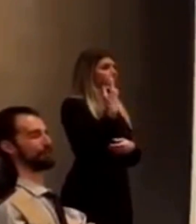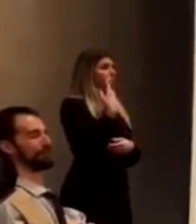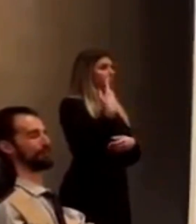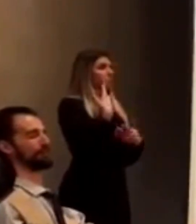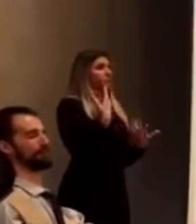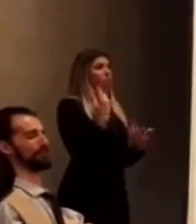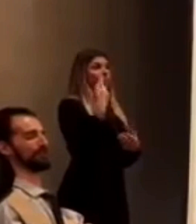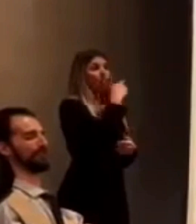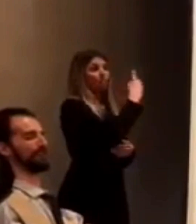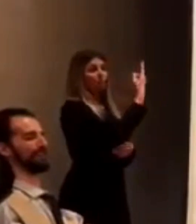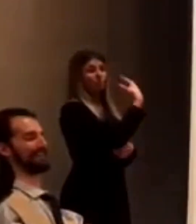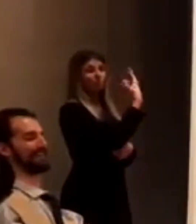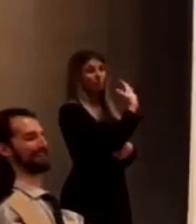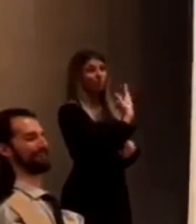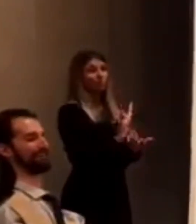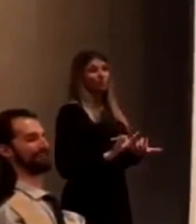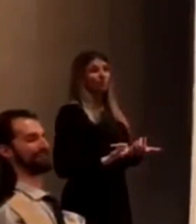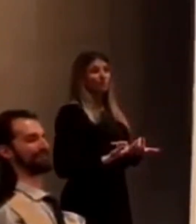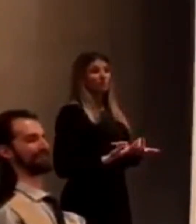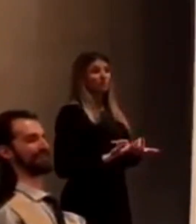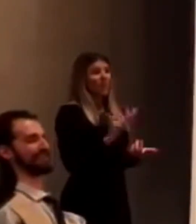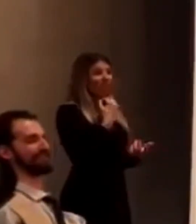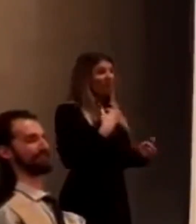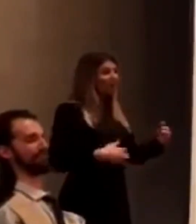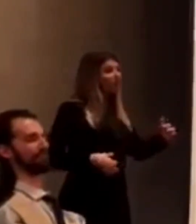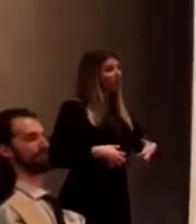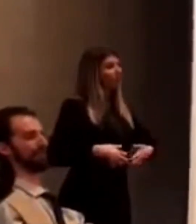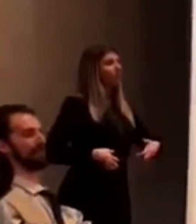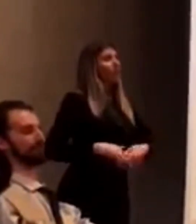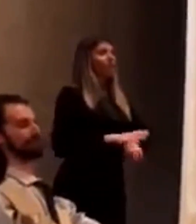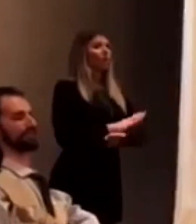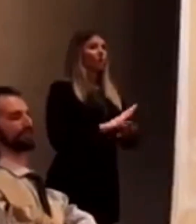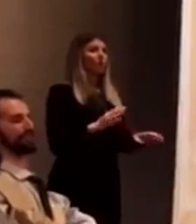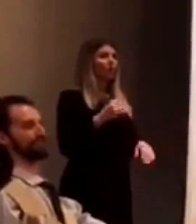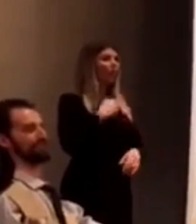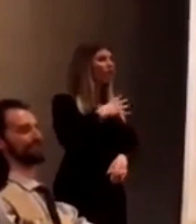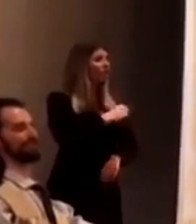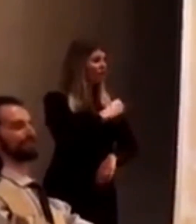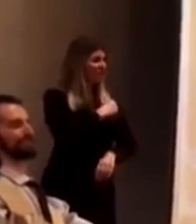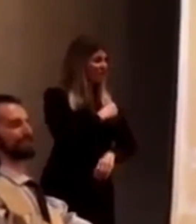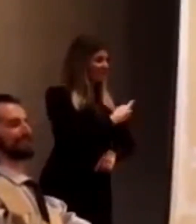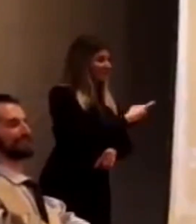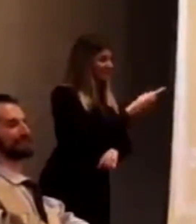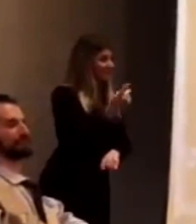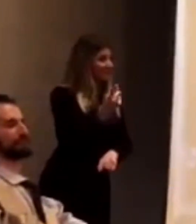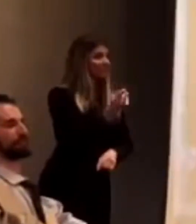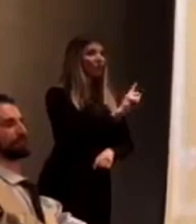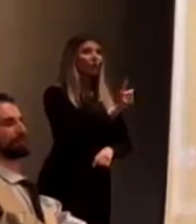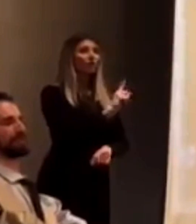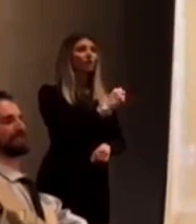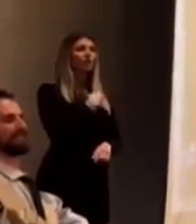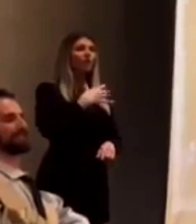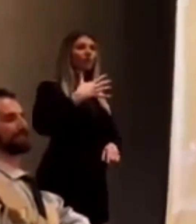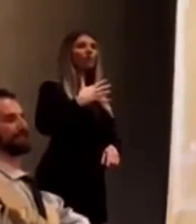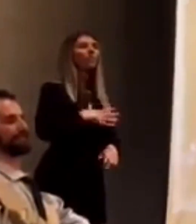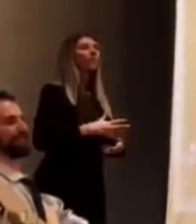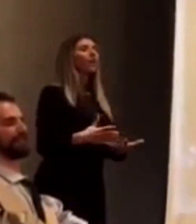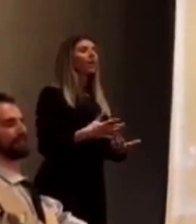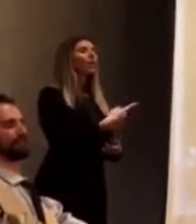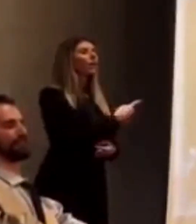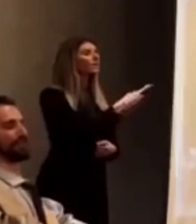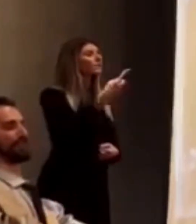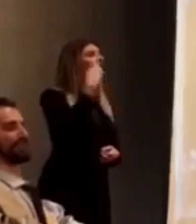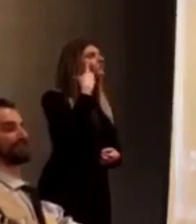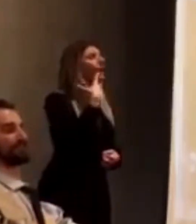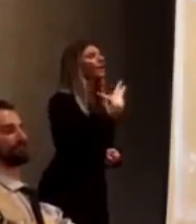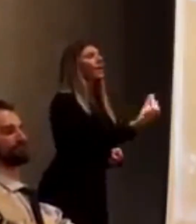Αν το προσθέσω εγώ, γεννάω, γιατί εγώ δεν ζητάω την λύπη σας. Ζητάω να καταλάβετε ποιος είναι και τι θέλω να